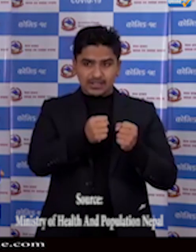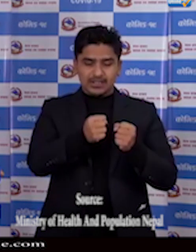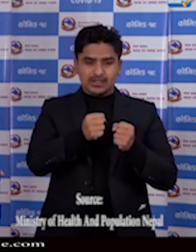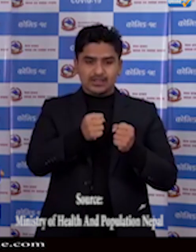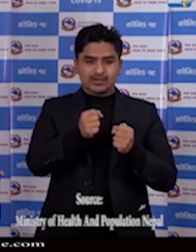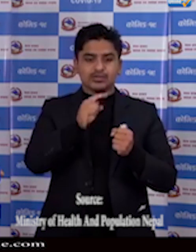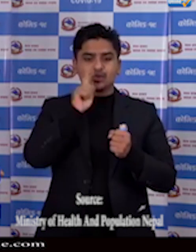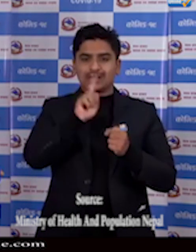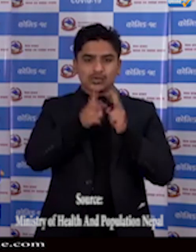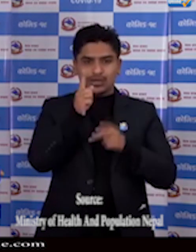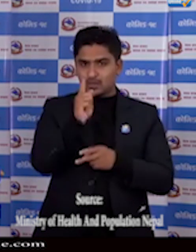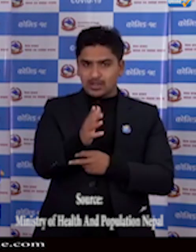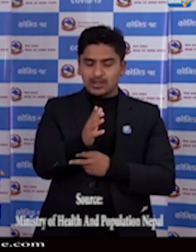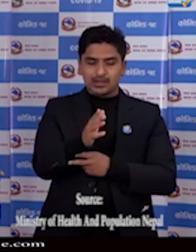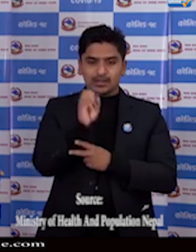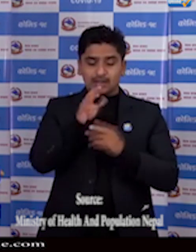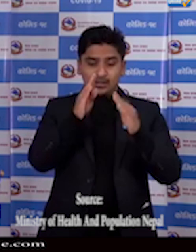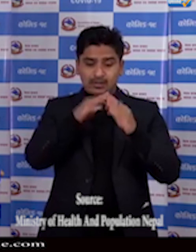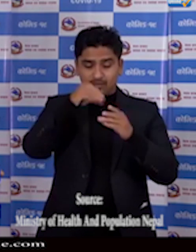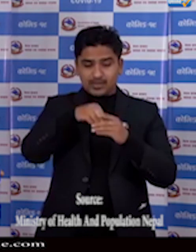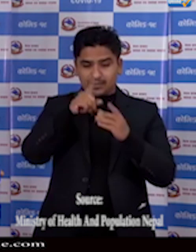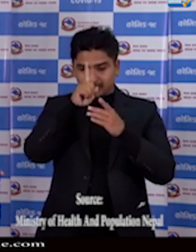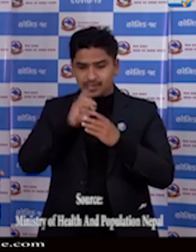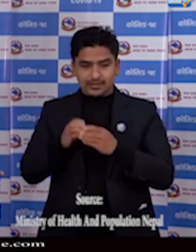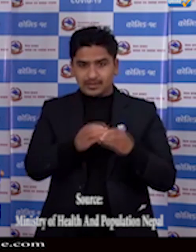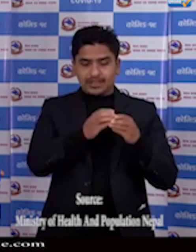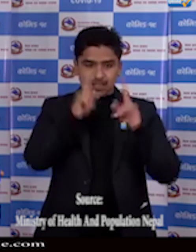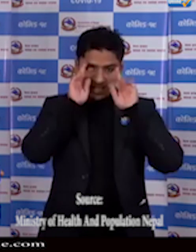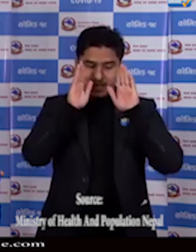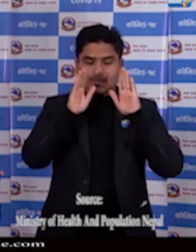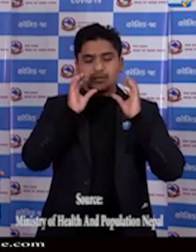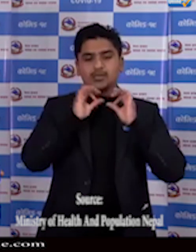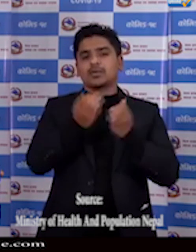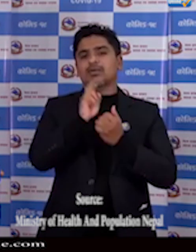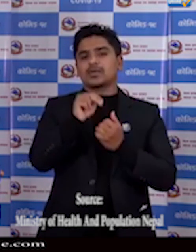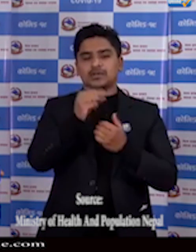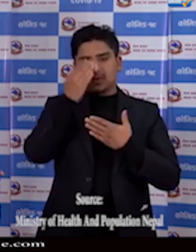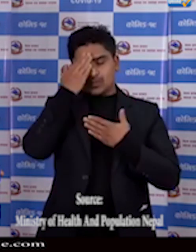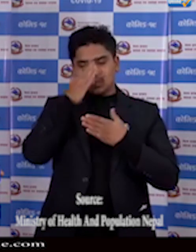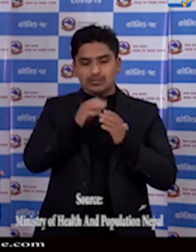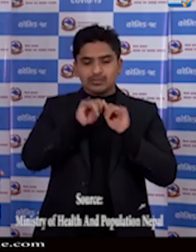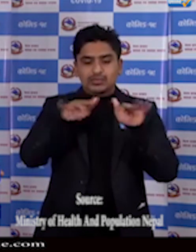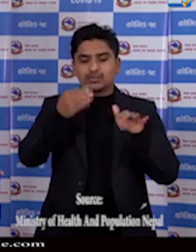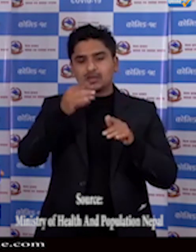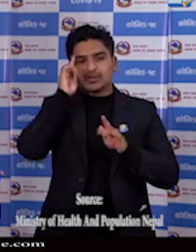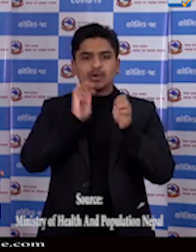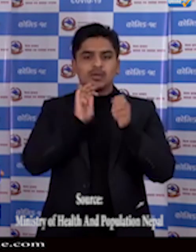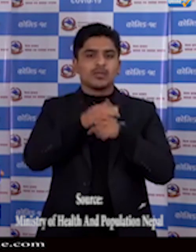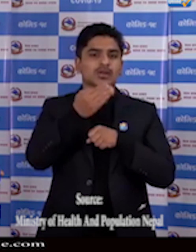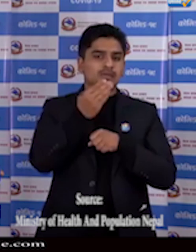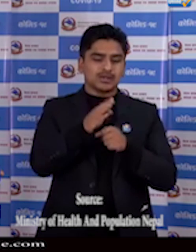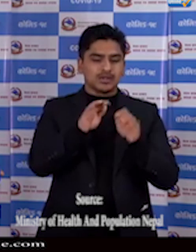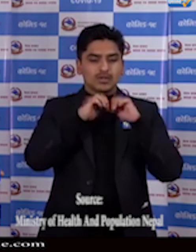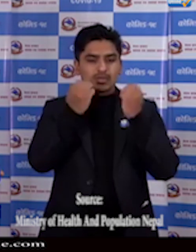कुरा होइन तर घरमा क्वारेन्टाइनमा रहँदाखेरि सावधानी अपनाउनु पर्छ रोग चाहिँ सर्न सक्ने सम्भावना रहन्छ र